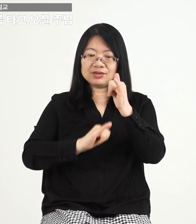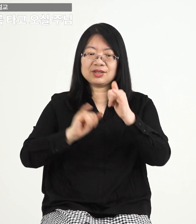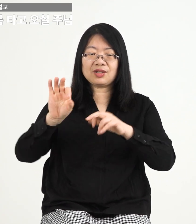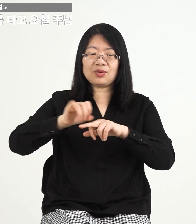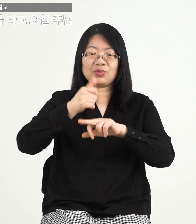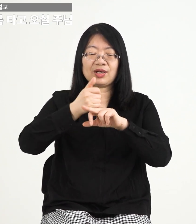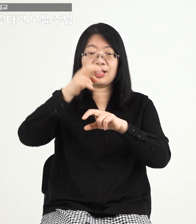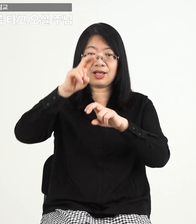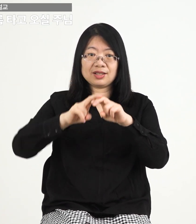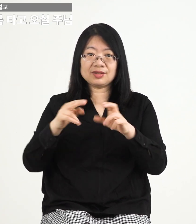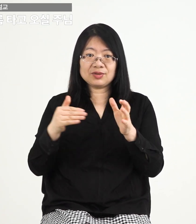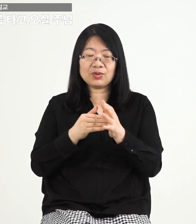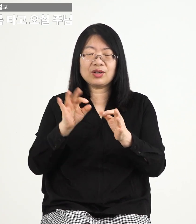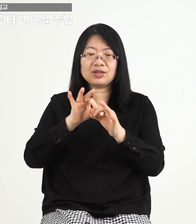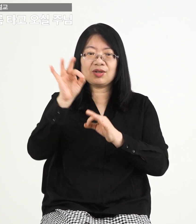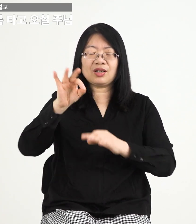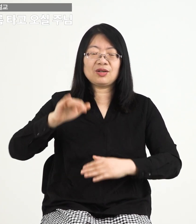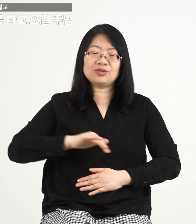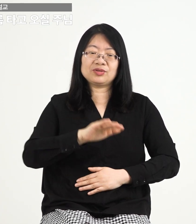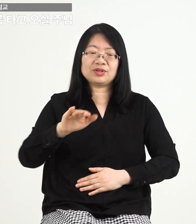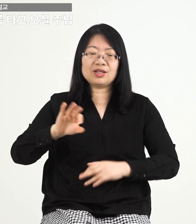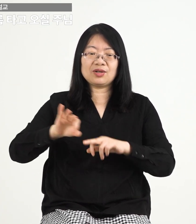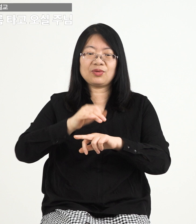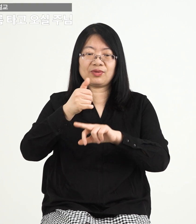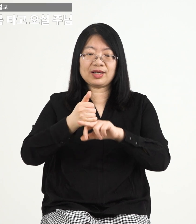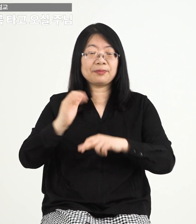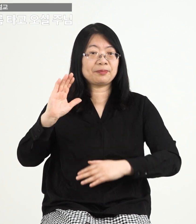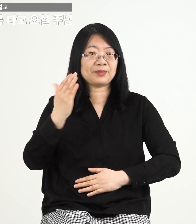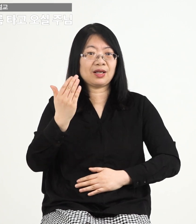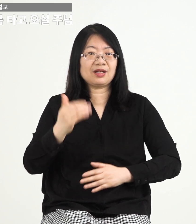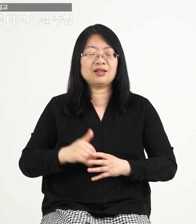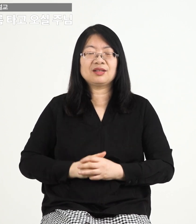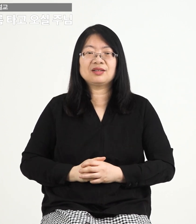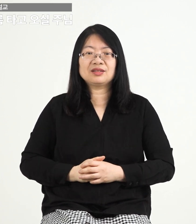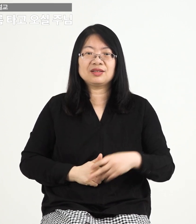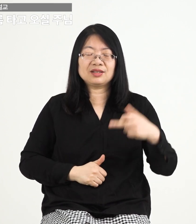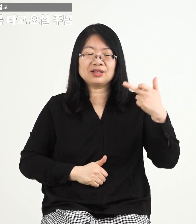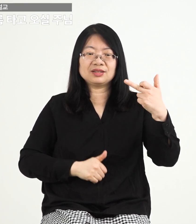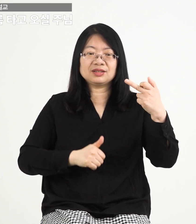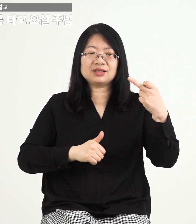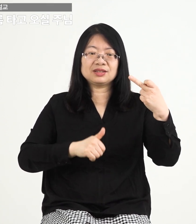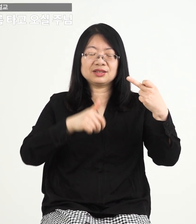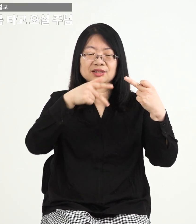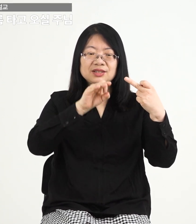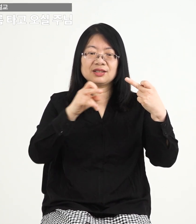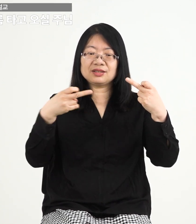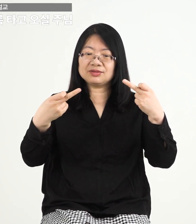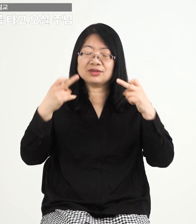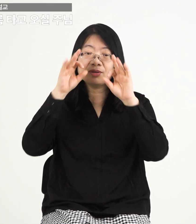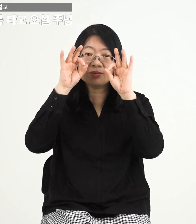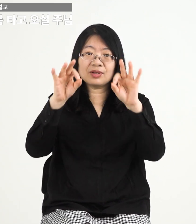왕이 되시고 영원한 우리의 왕이 되신다. 근데 12장 11절을 한번 볼까요?